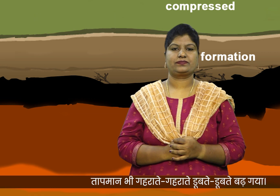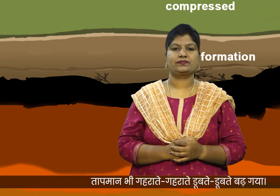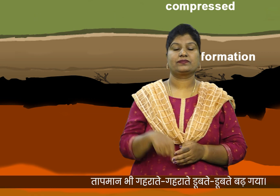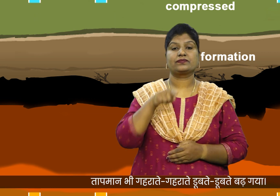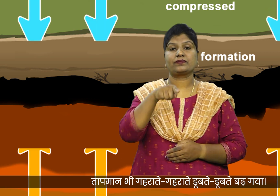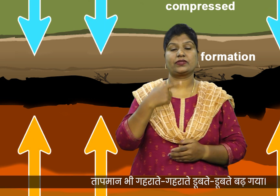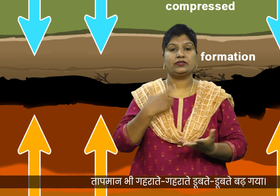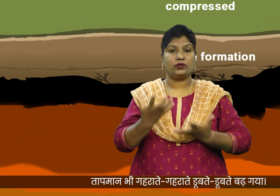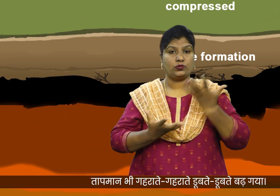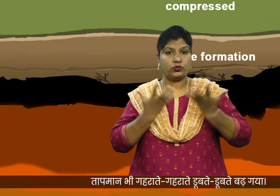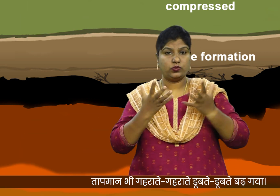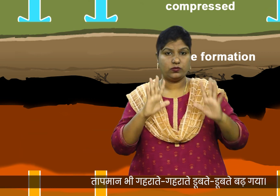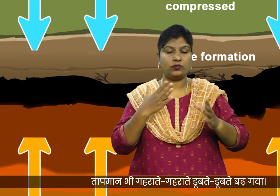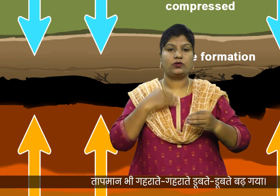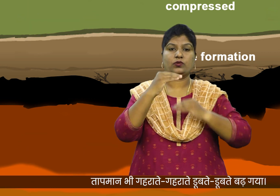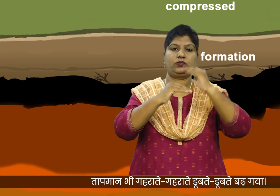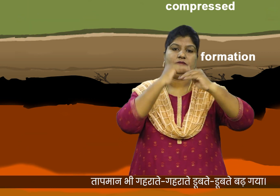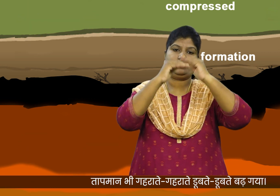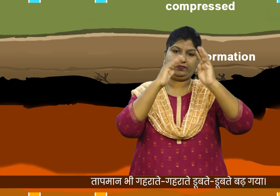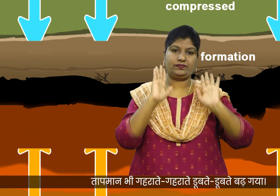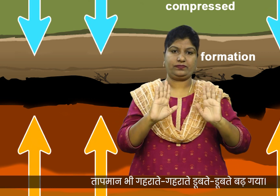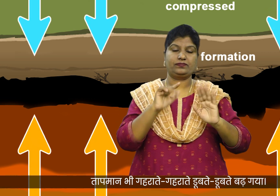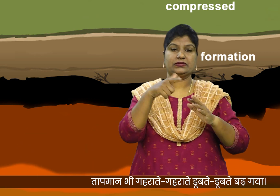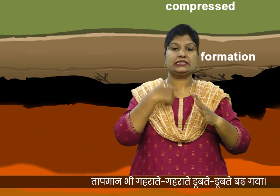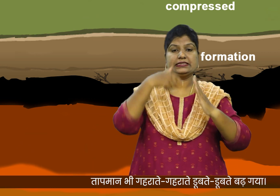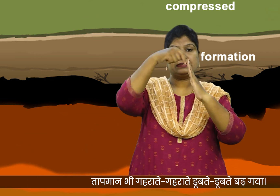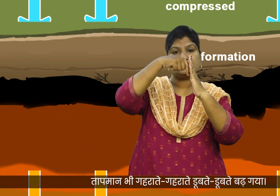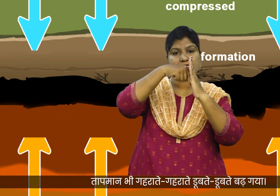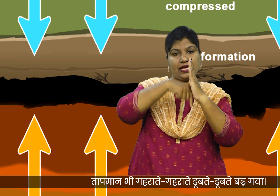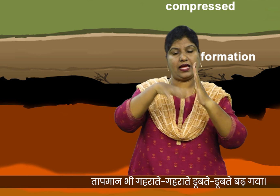तापमान भी गहराते गहराते डूबते डूबते बढ़ गया।